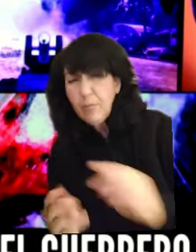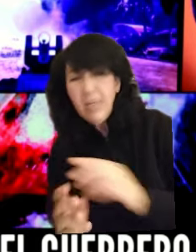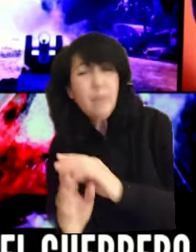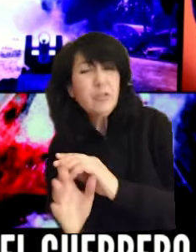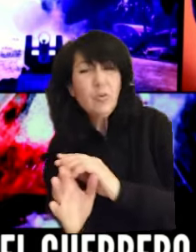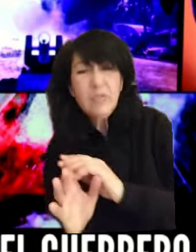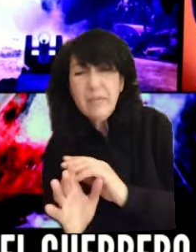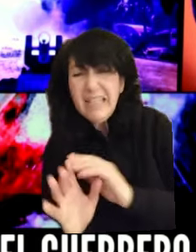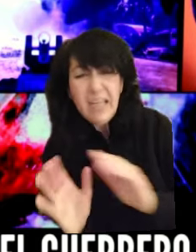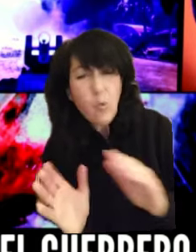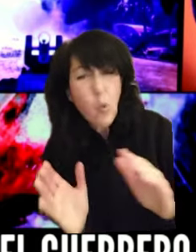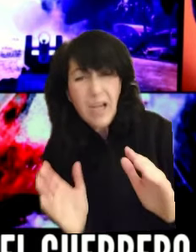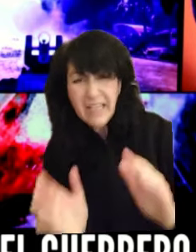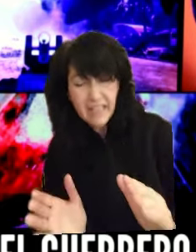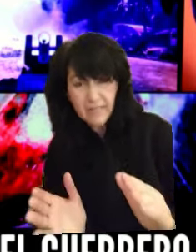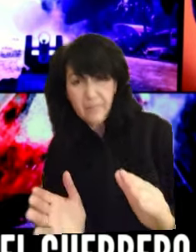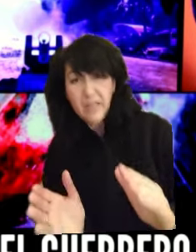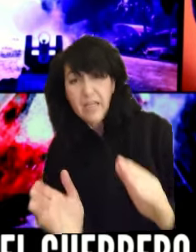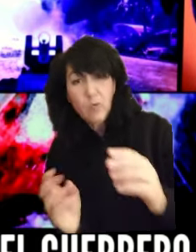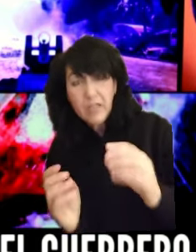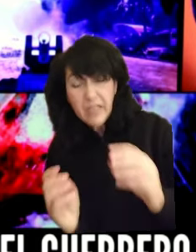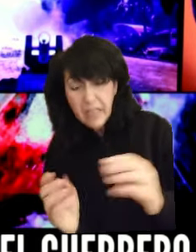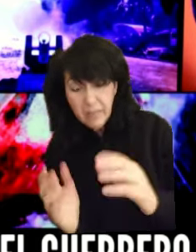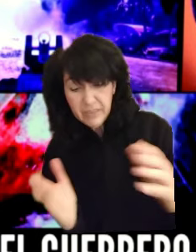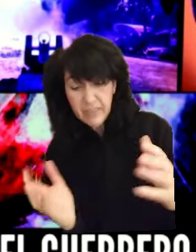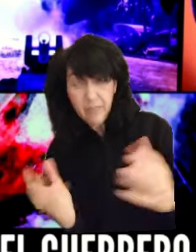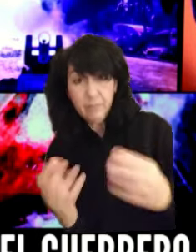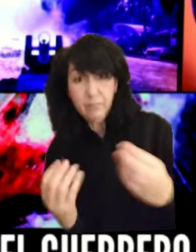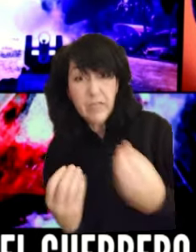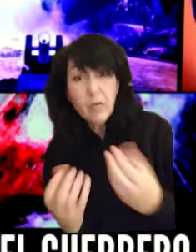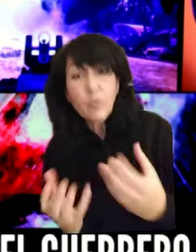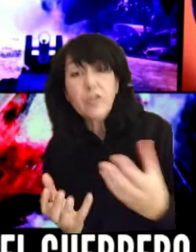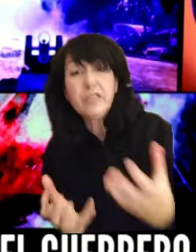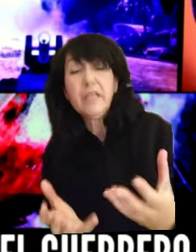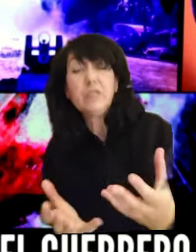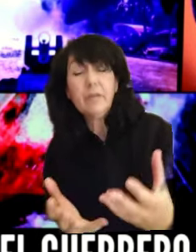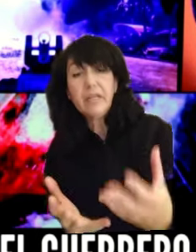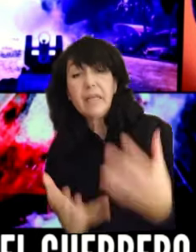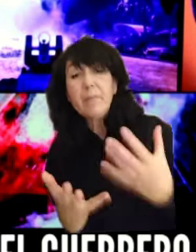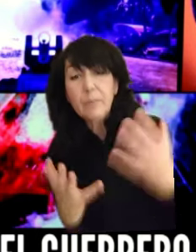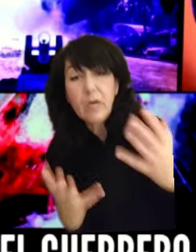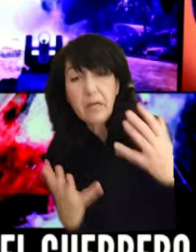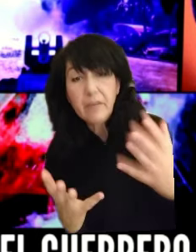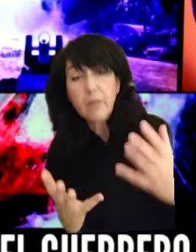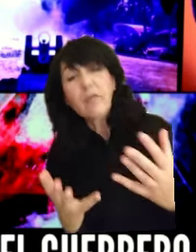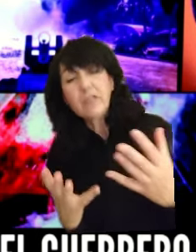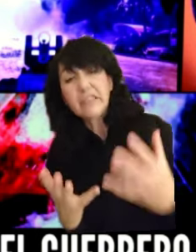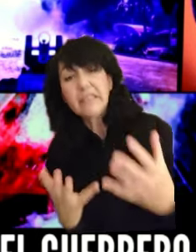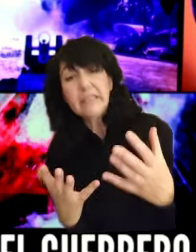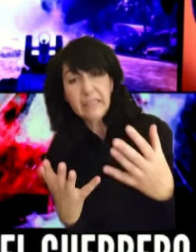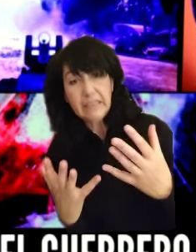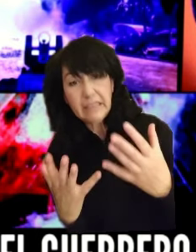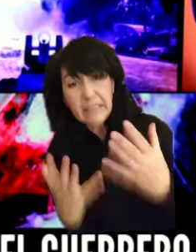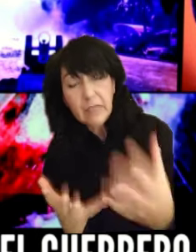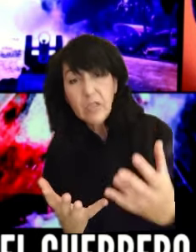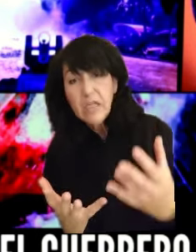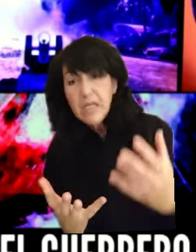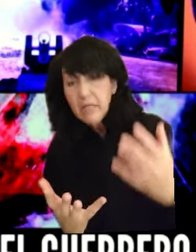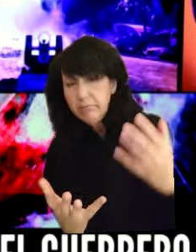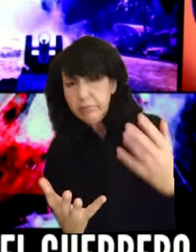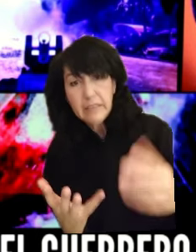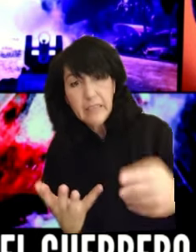que puede leer absolutamente Cualquiera cualquiera que además esté pues tenga curiosidad por saber qué pasa por la cabeza de un adolescente de este